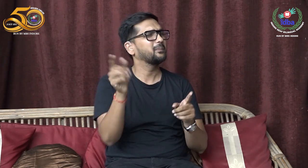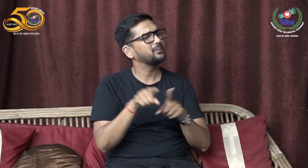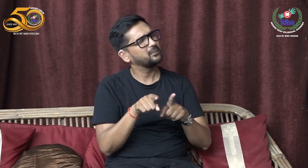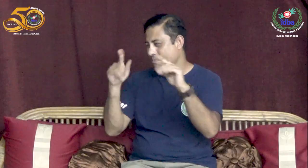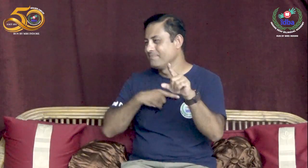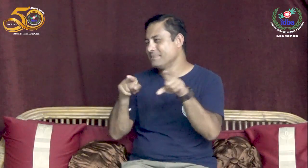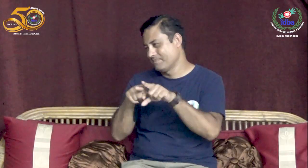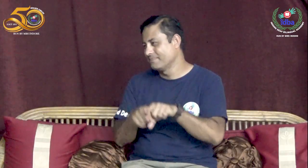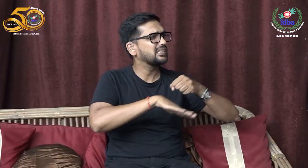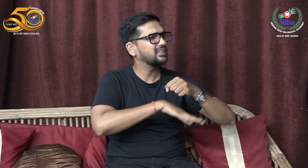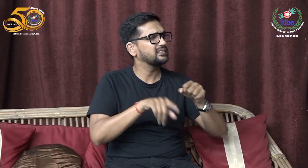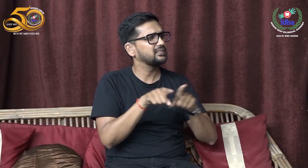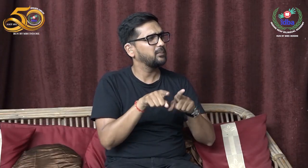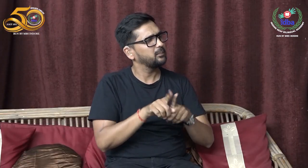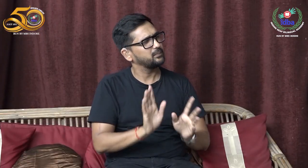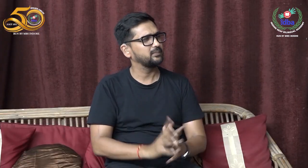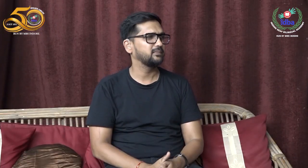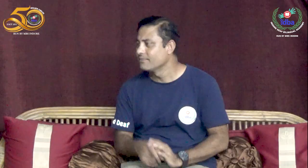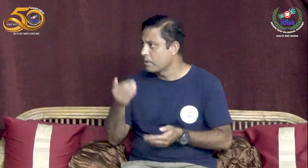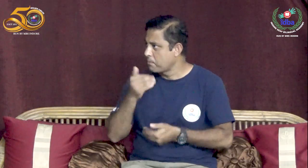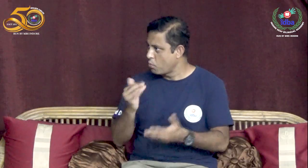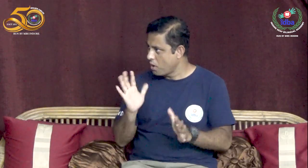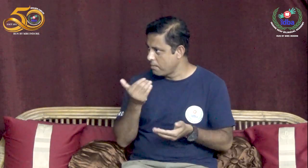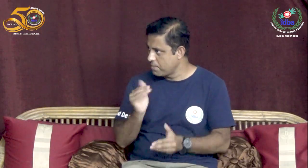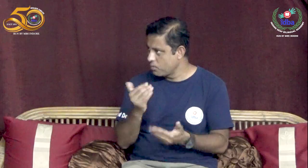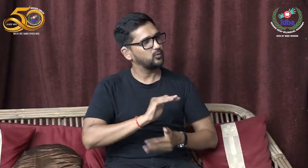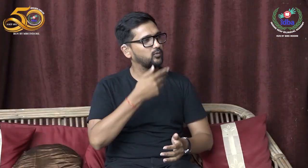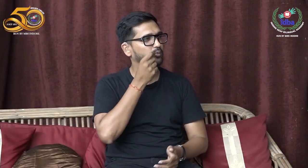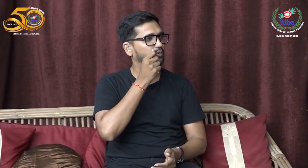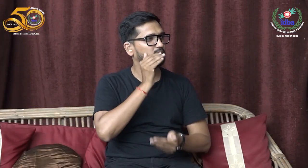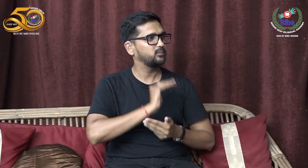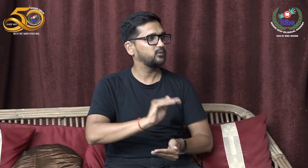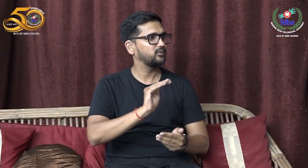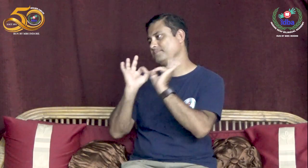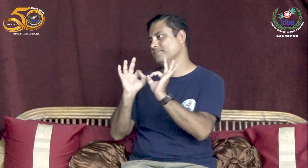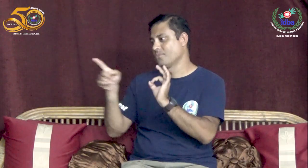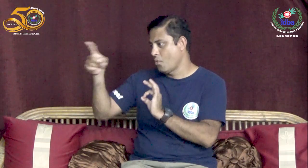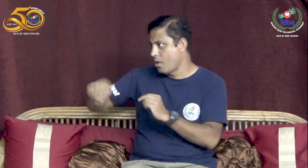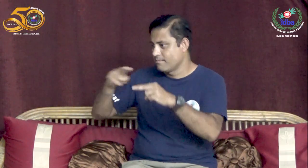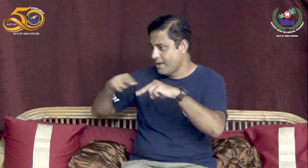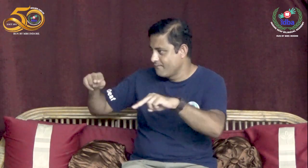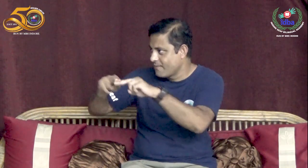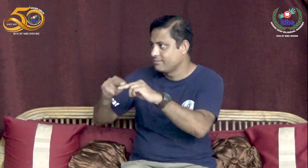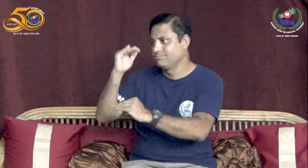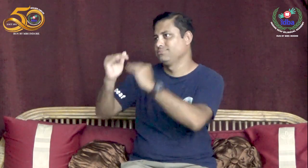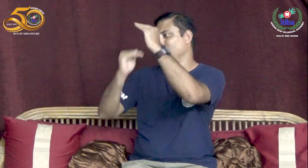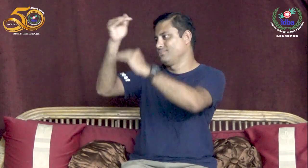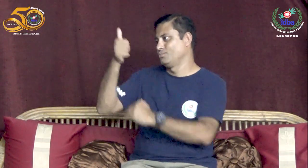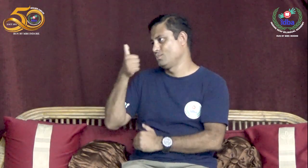बोल पाती, बाकी लोगों की तरह बेसिक जो है नहीं। और बच्चे? जी हाँ, मेरा बेटा है। अरे वाह, आई होप